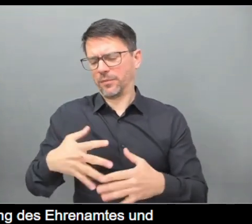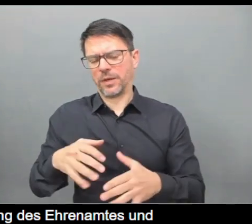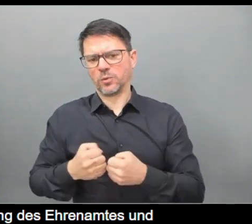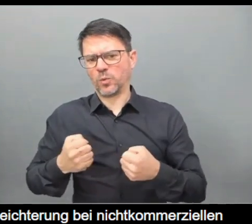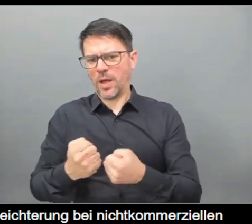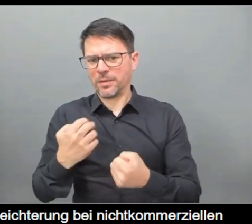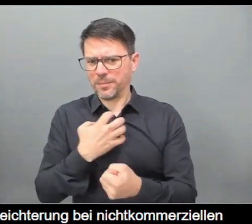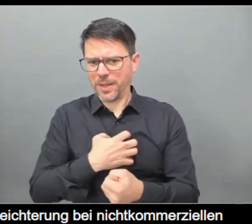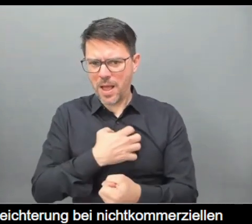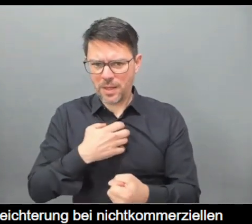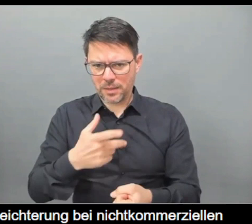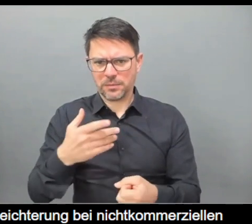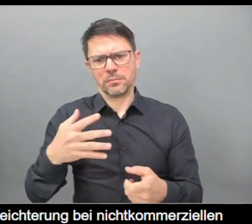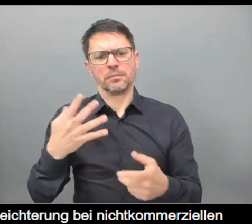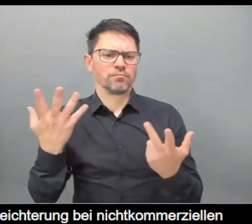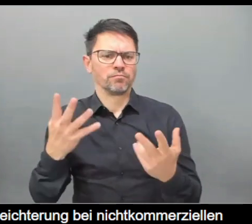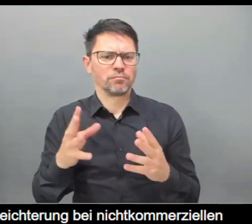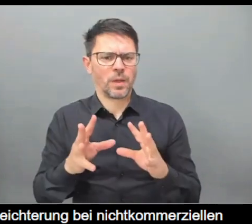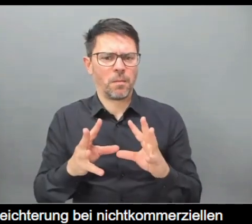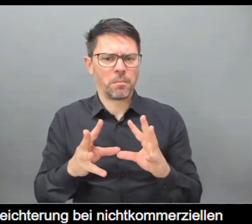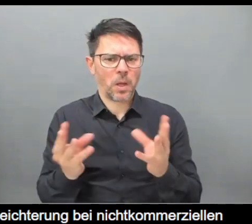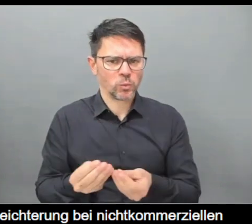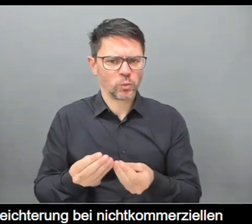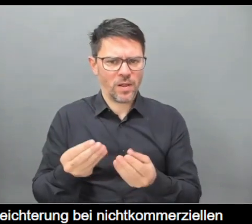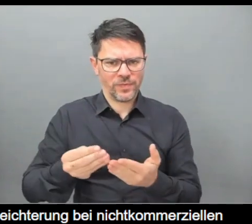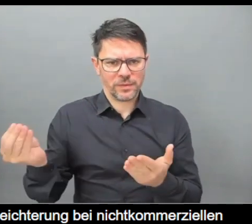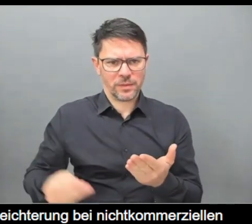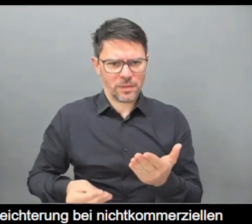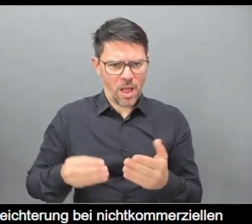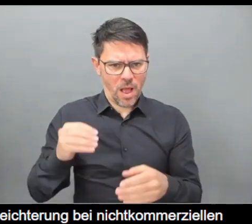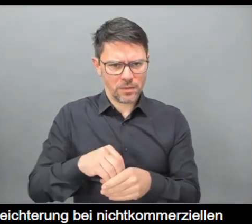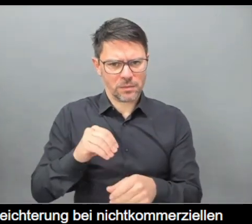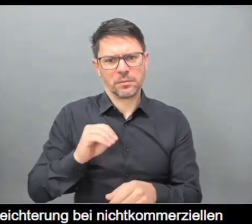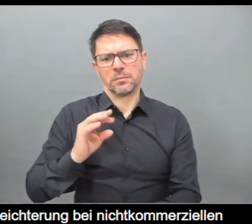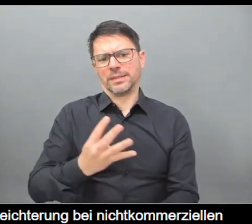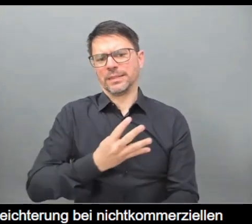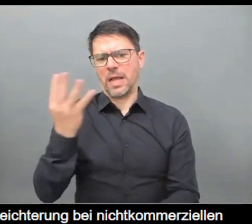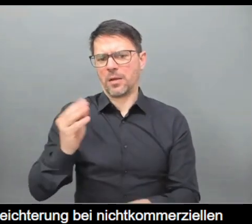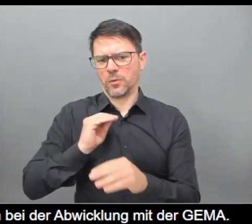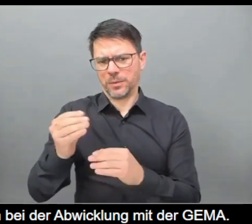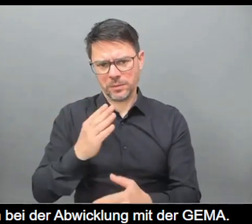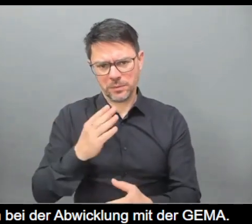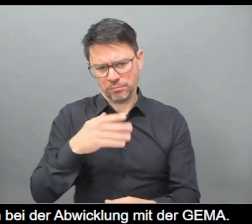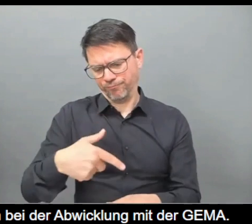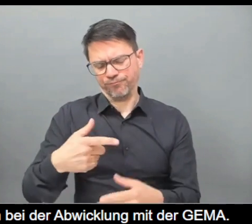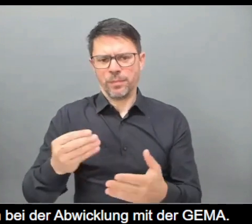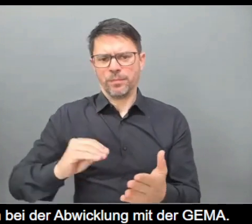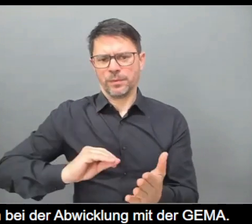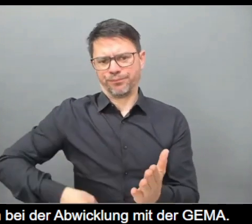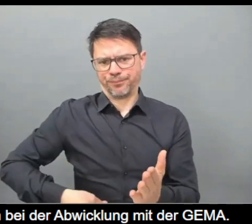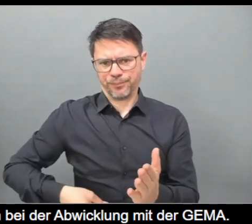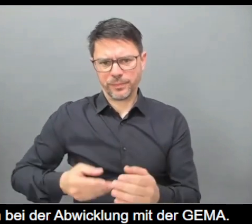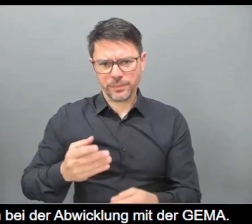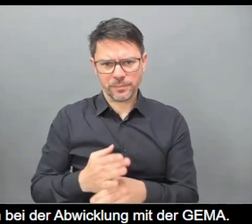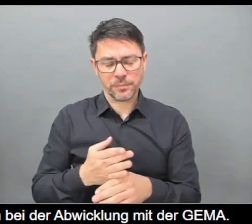Veranstaltungen allein im Jahr 2023, die damit sozusagen pauschal abgegolten sind, ohne dass jetzt ein bürokratischer